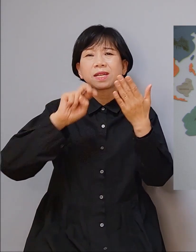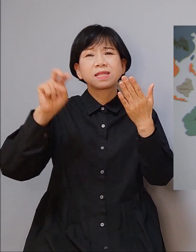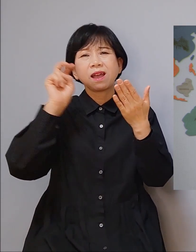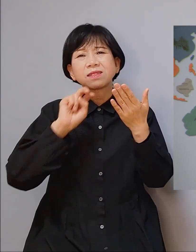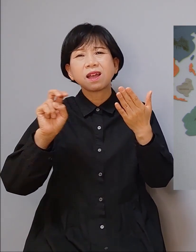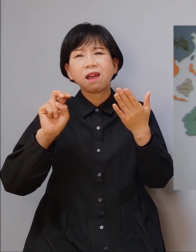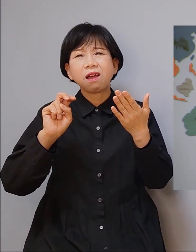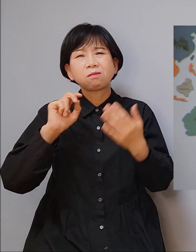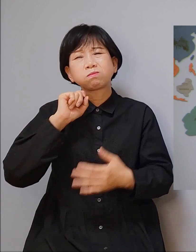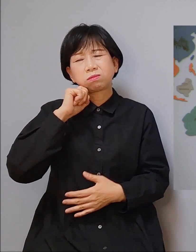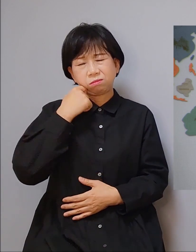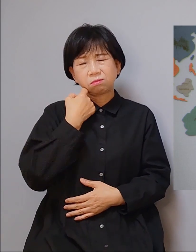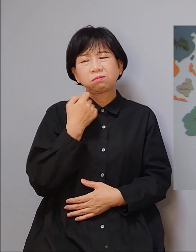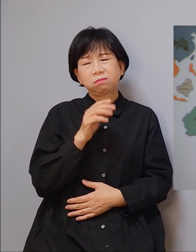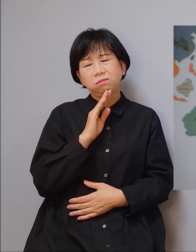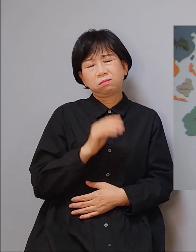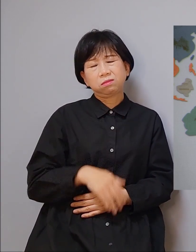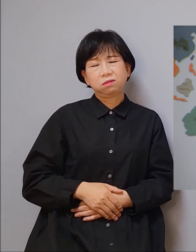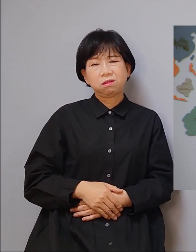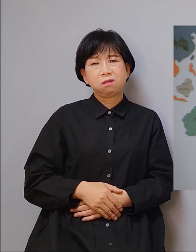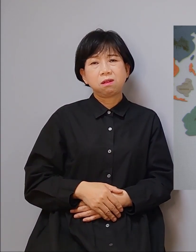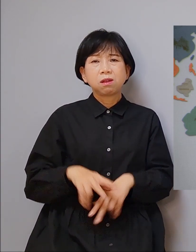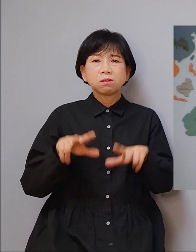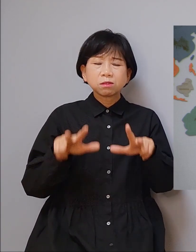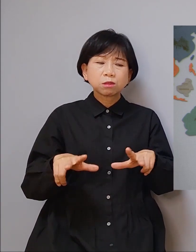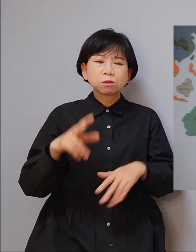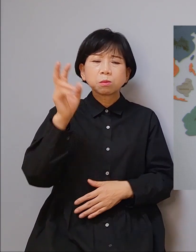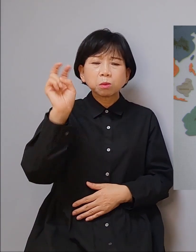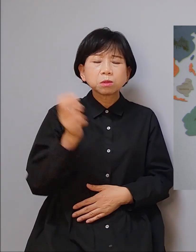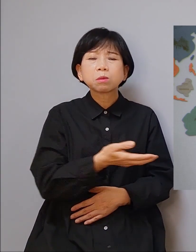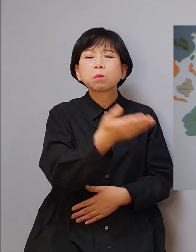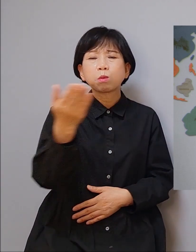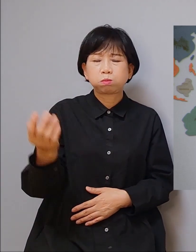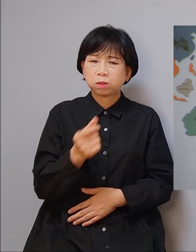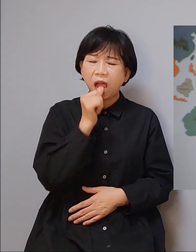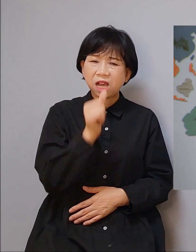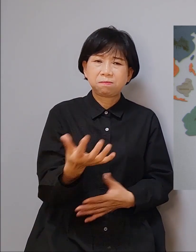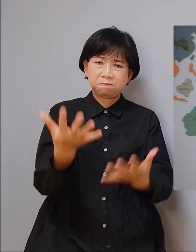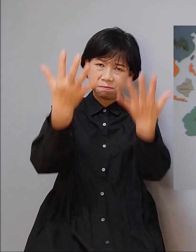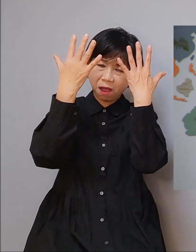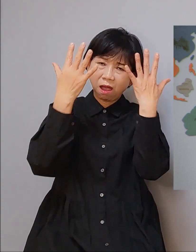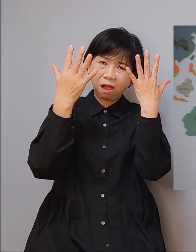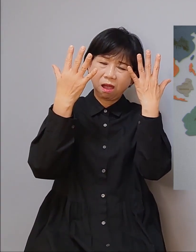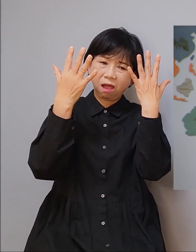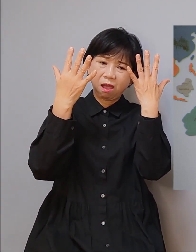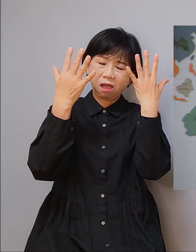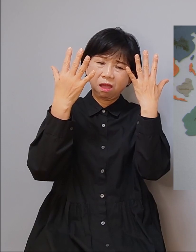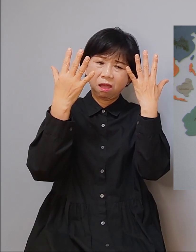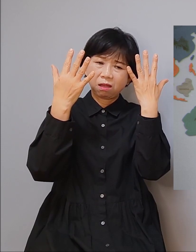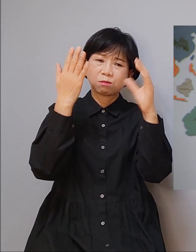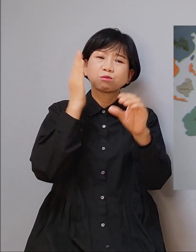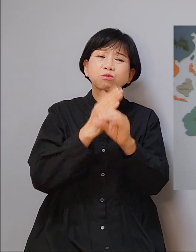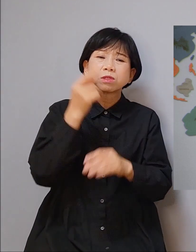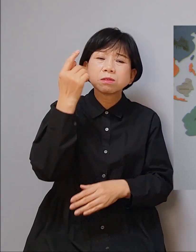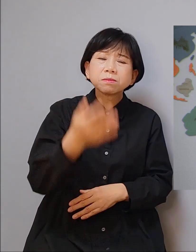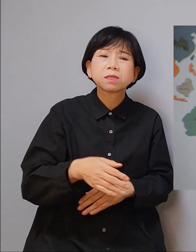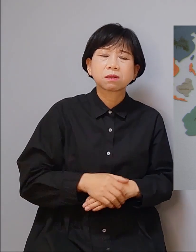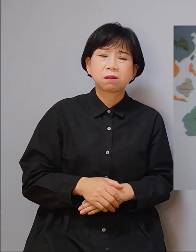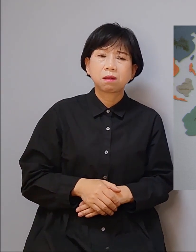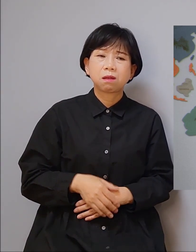것이 있을까요? 혹시 지금 갇혀 있지는 않습니까? 어떤 분은 감정의 감옥에 갇혀 있습니다.